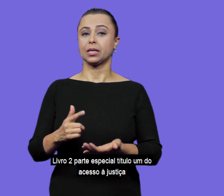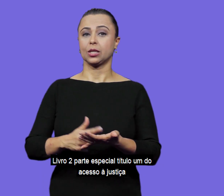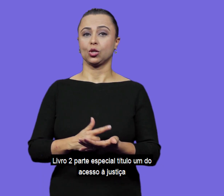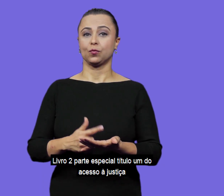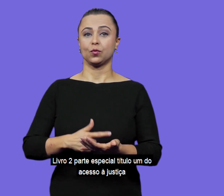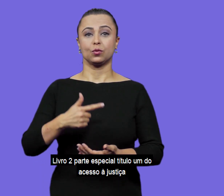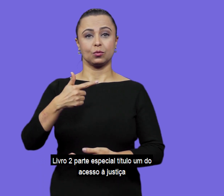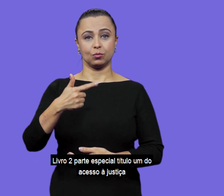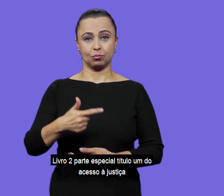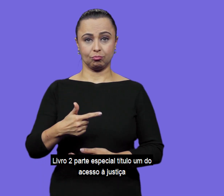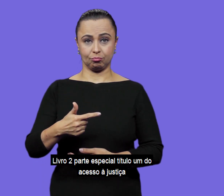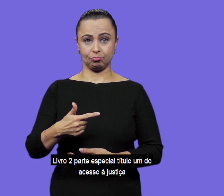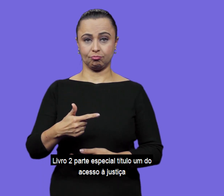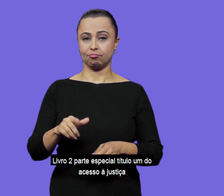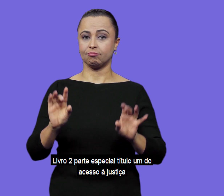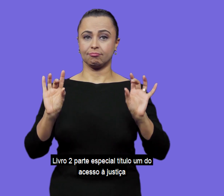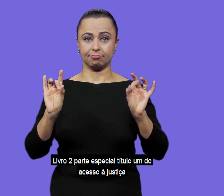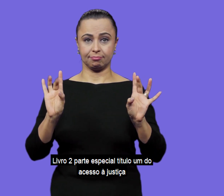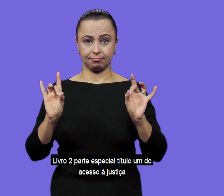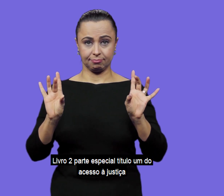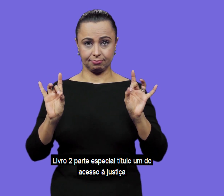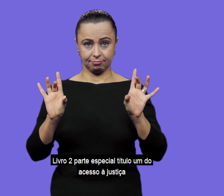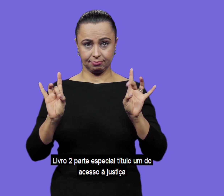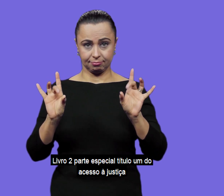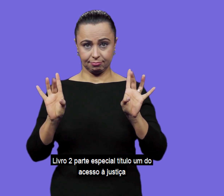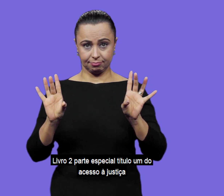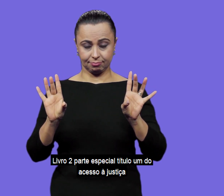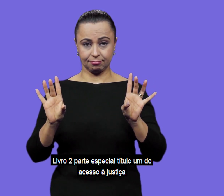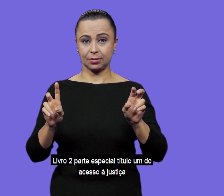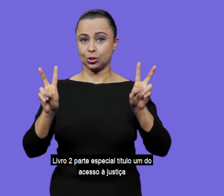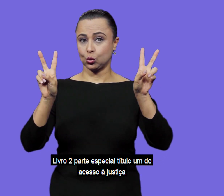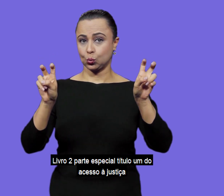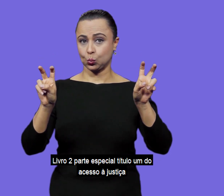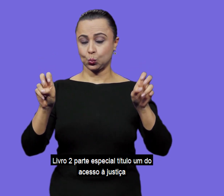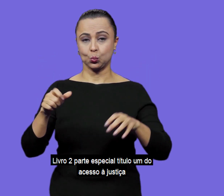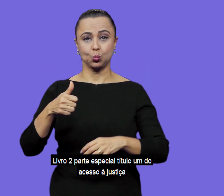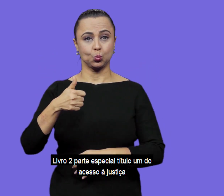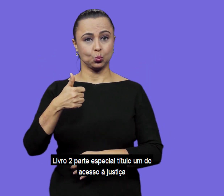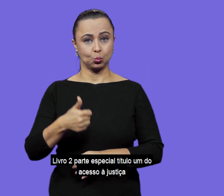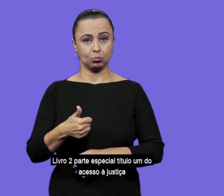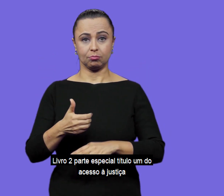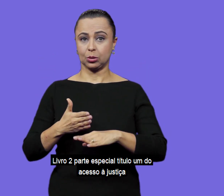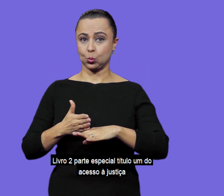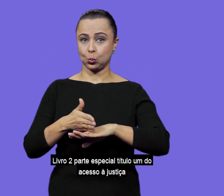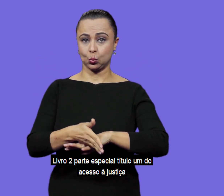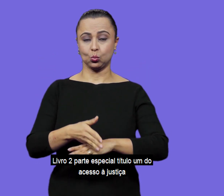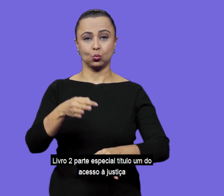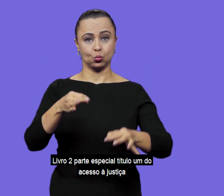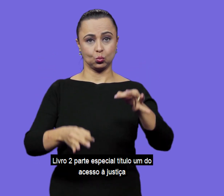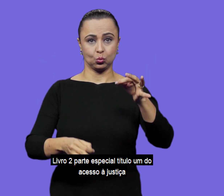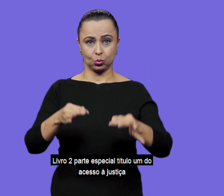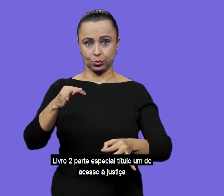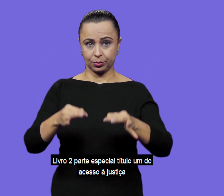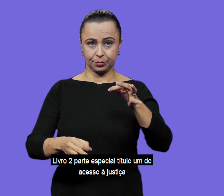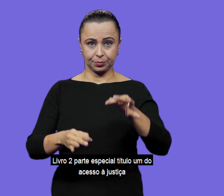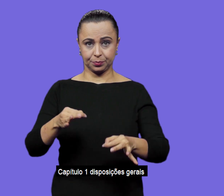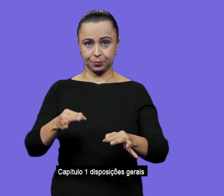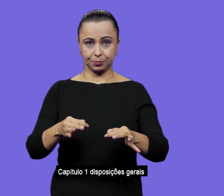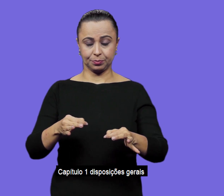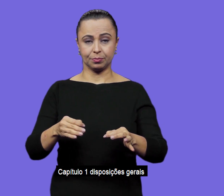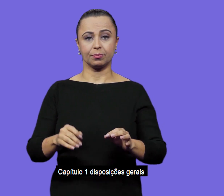Livro 2, Parte Especial. Título 1. Do acesso à